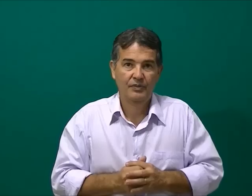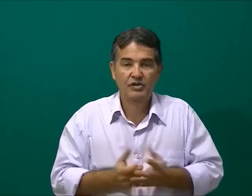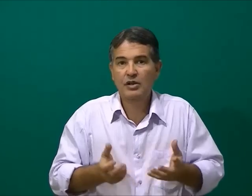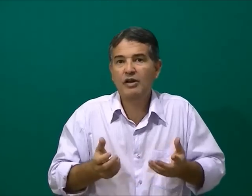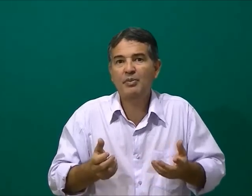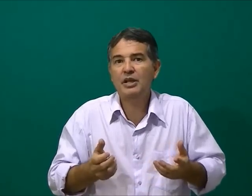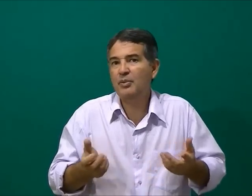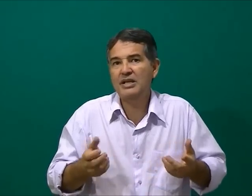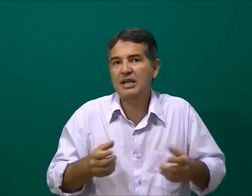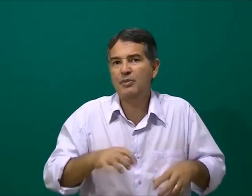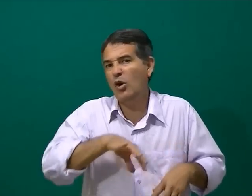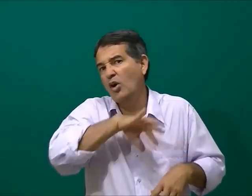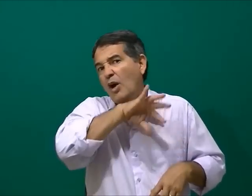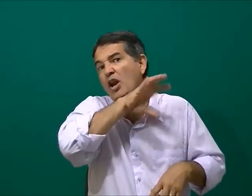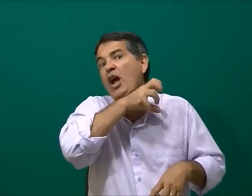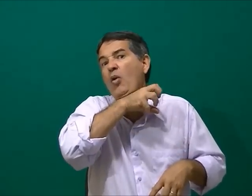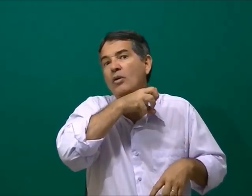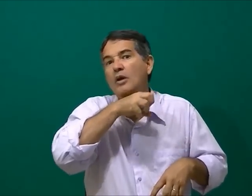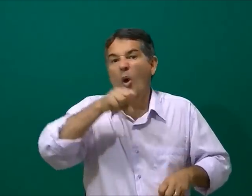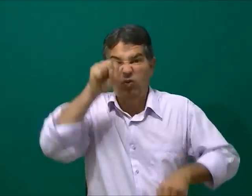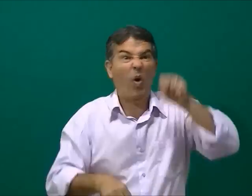Você não vai poder, por exemplo, colocar o leão.